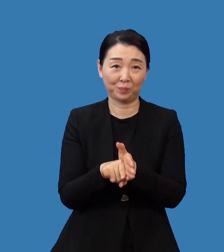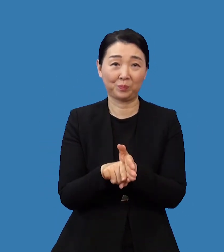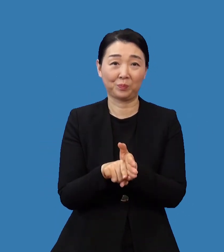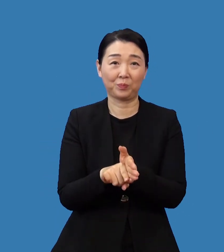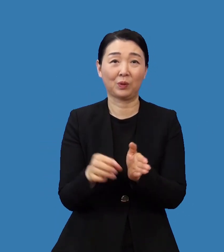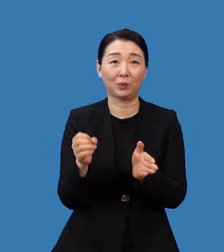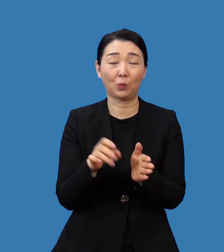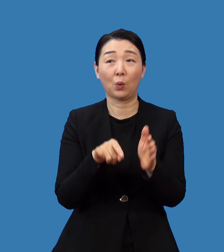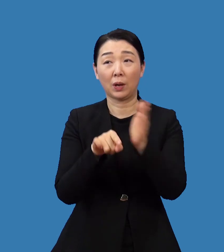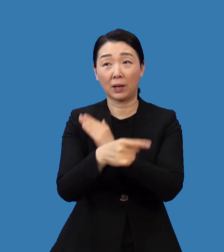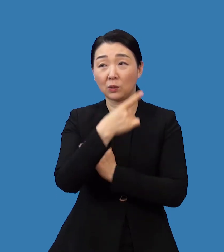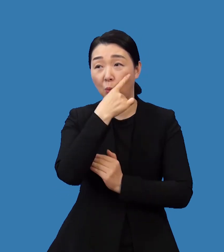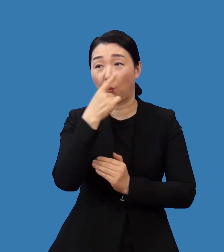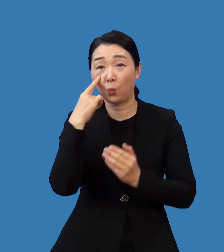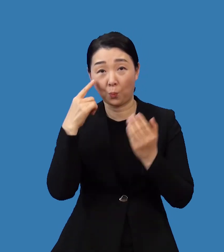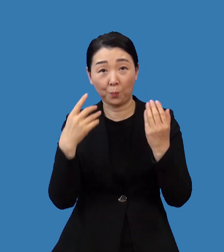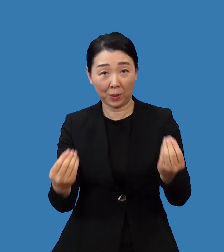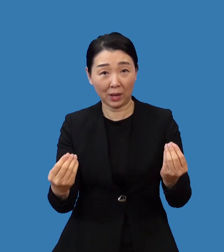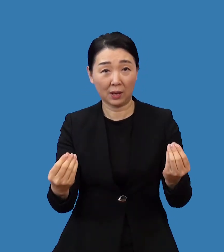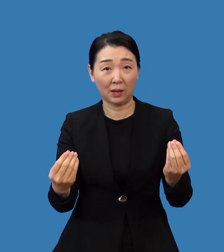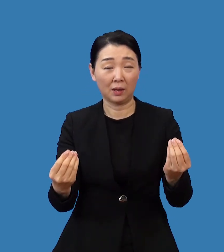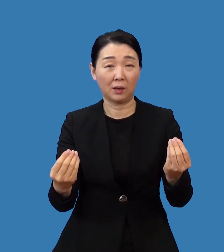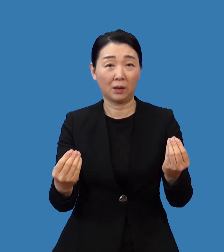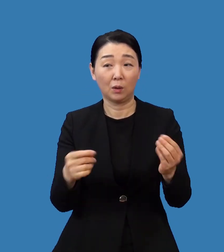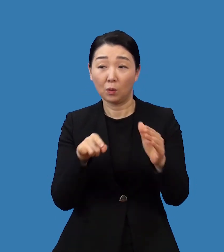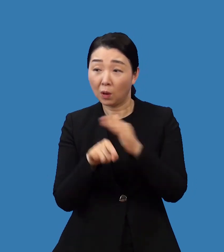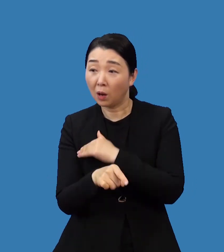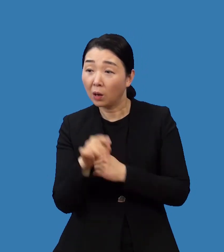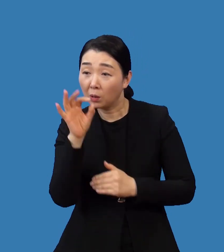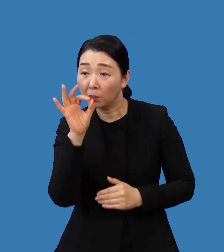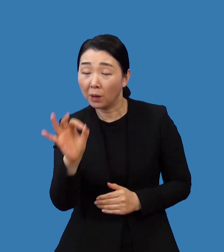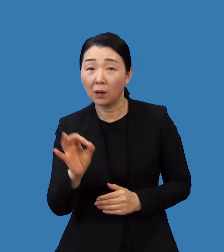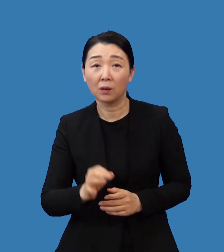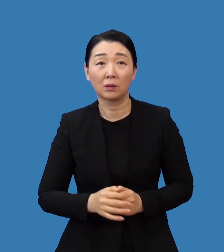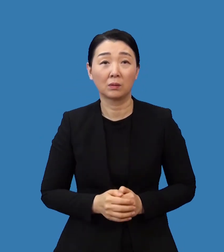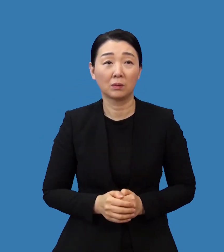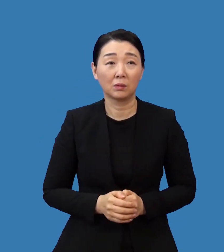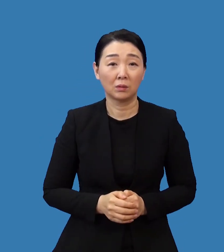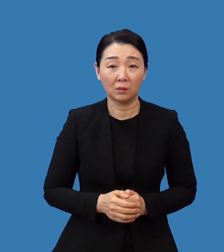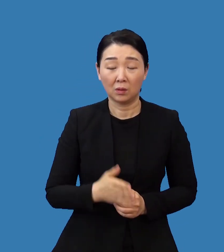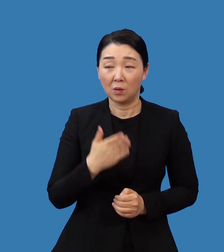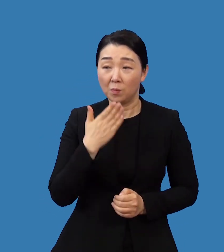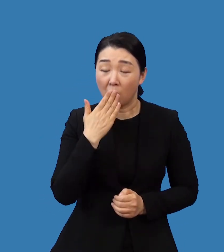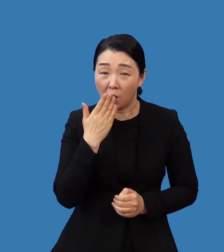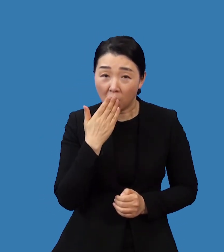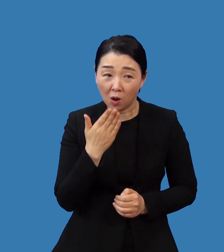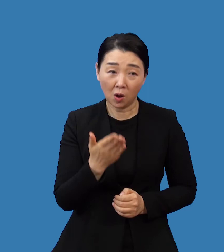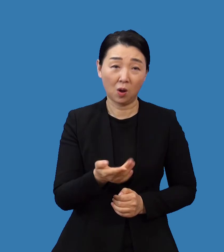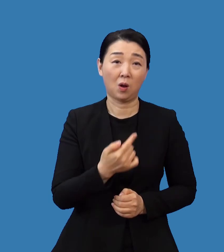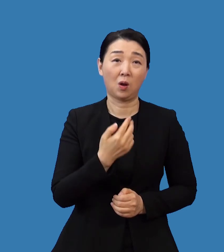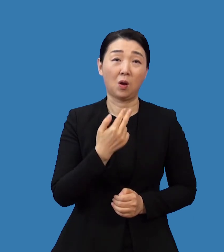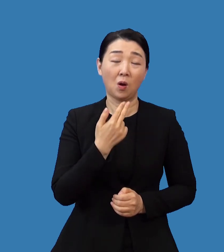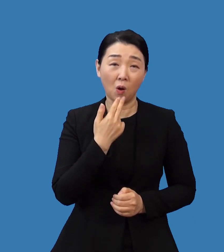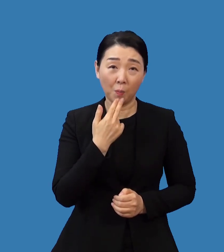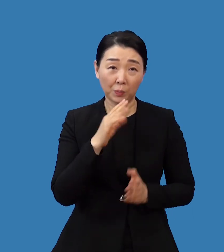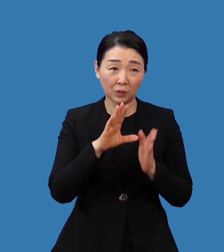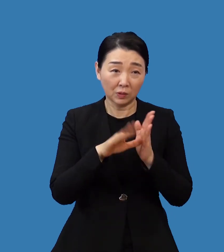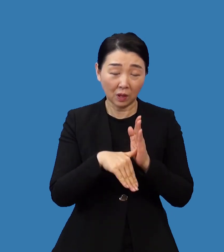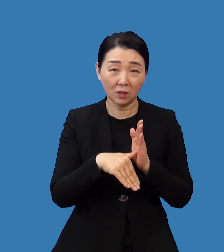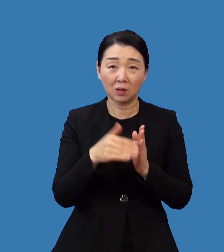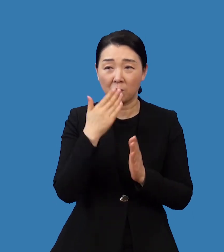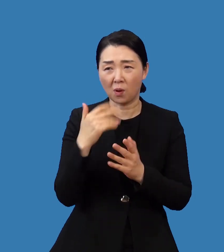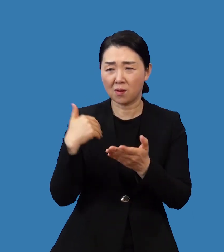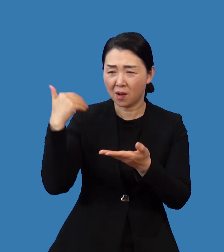믿었고 가서 확인했습니다. 보니까 진짜 아무것도 먹을 것 없었던 그 시대에 먹을